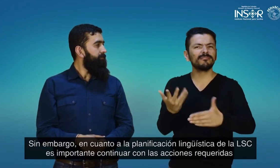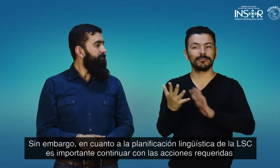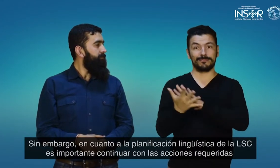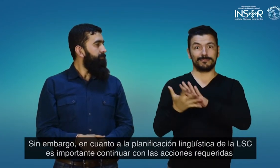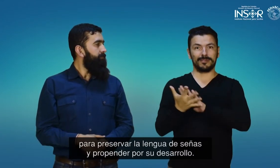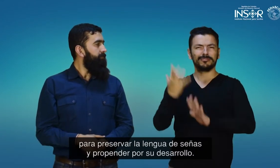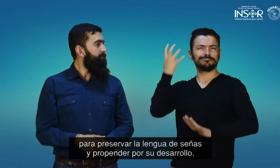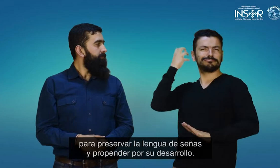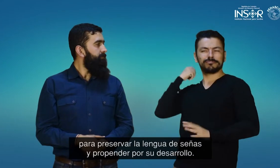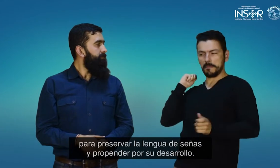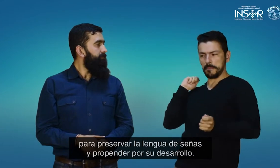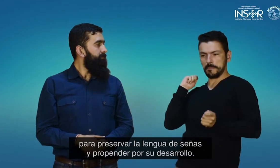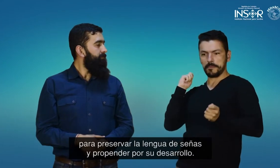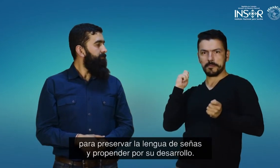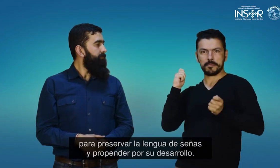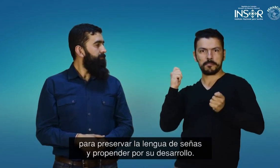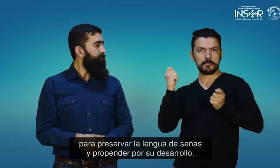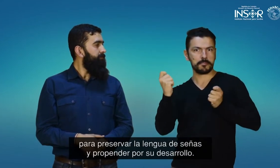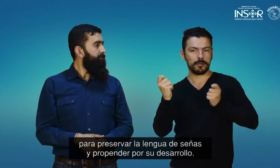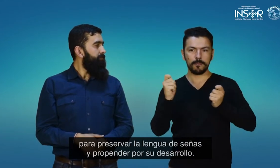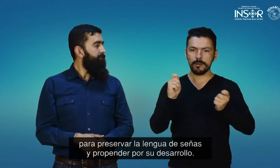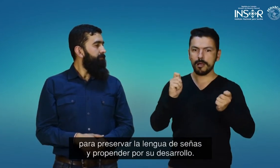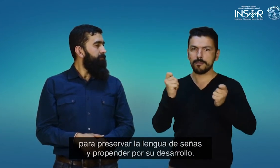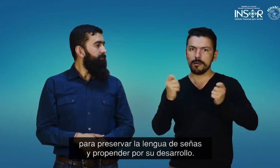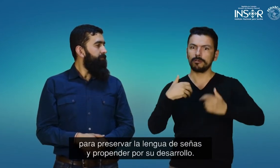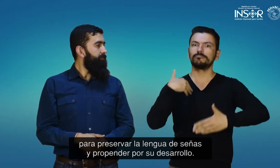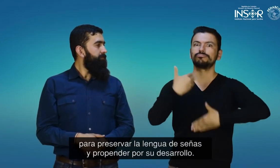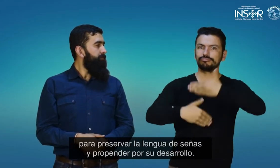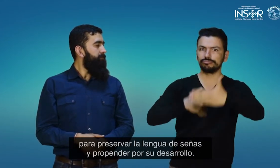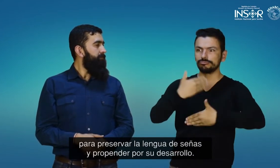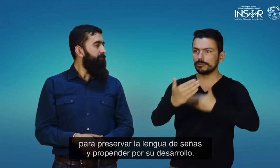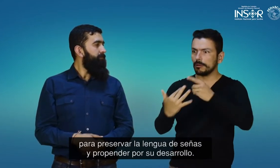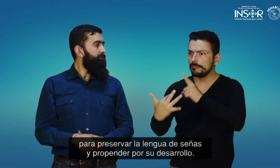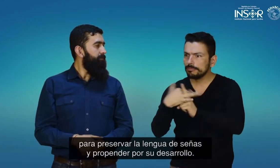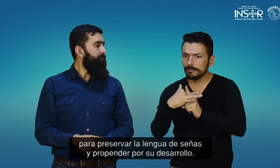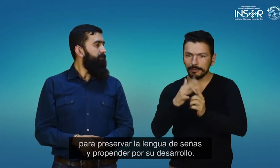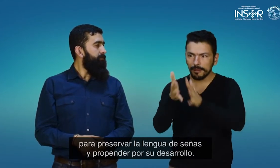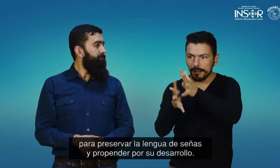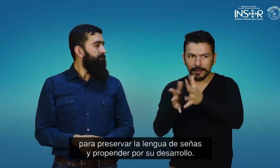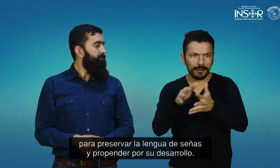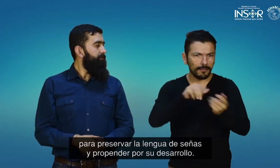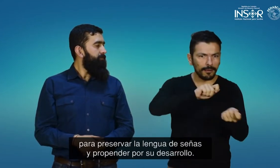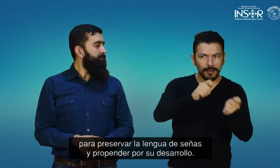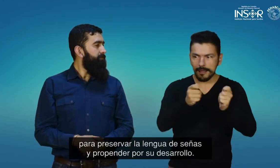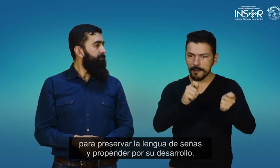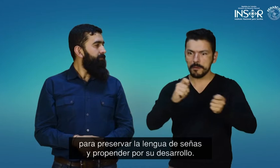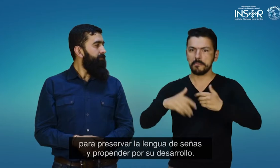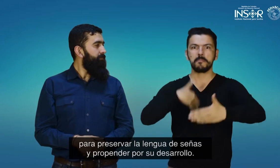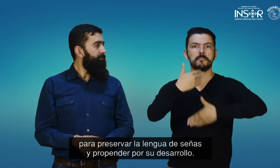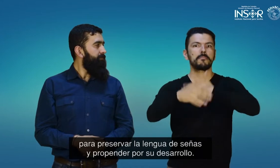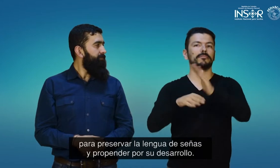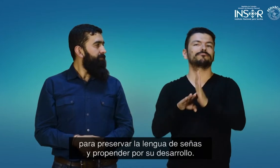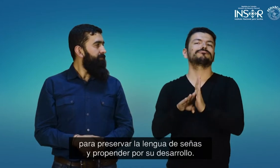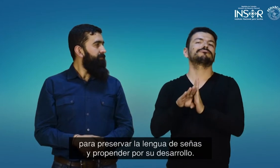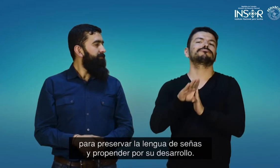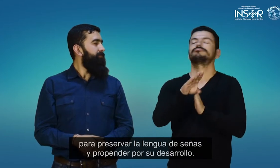con las acciones requeridas para preservar la lengua de señas y propender por su desarrollo.